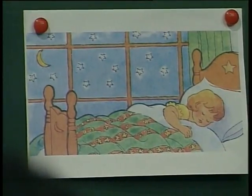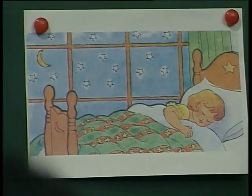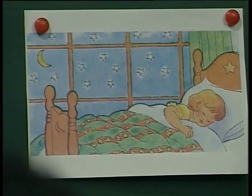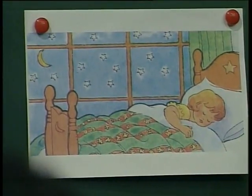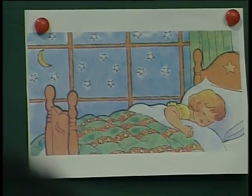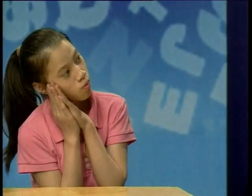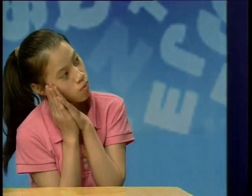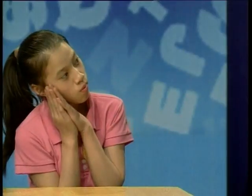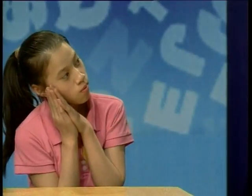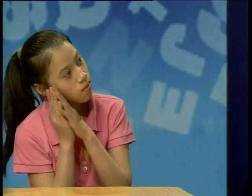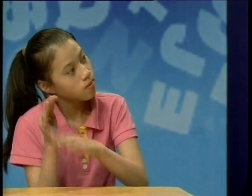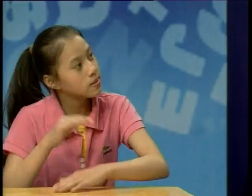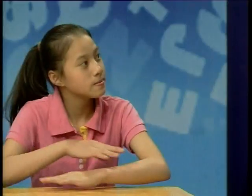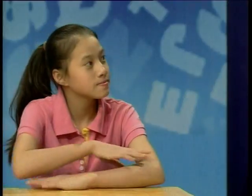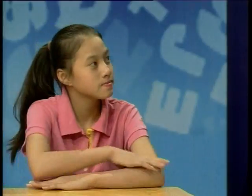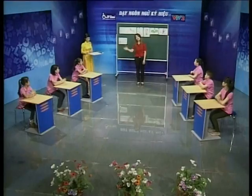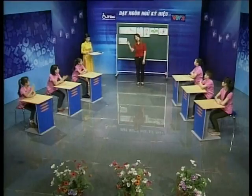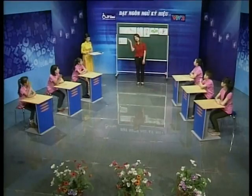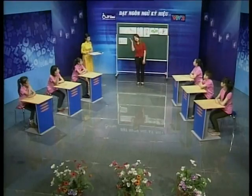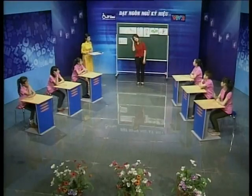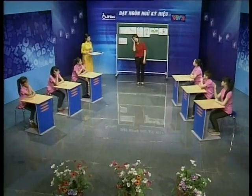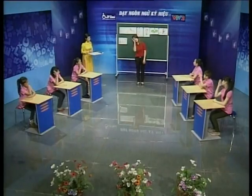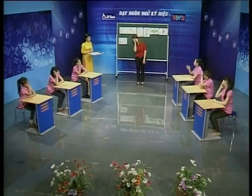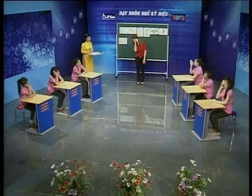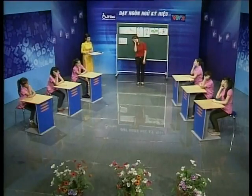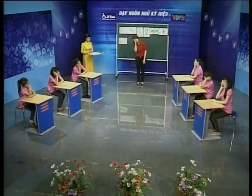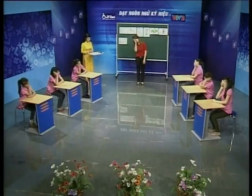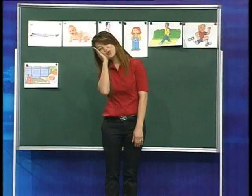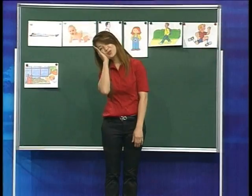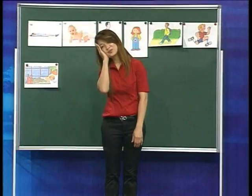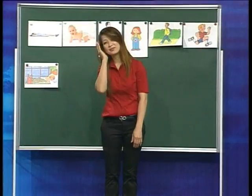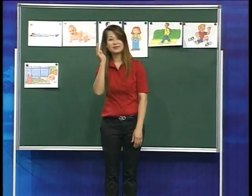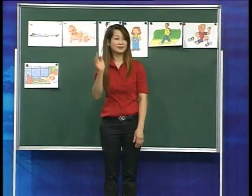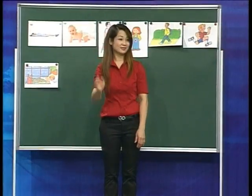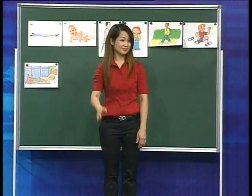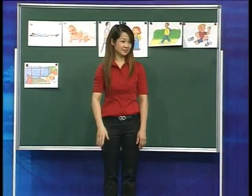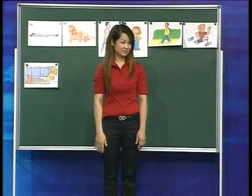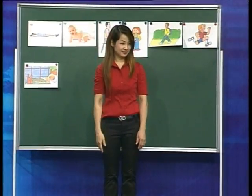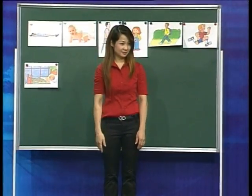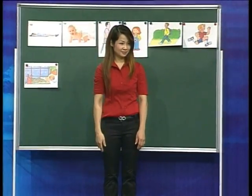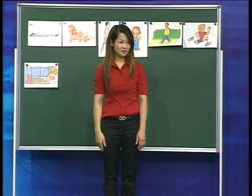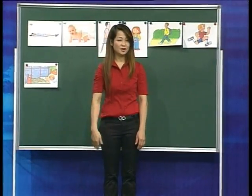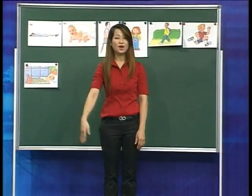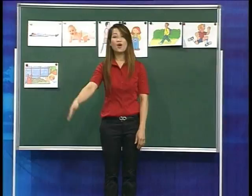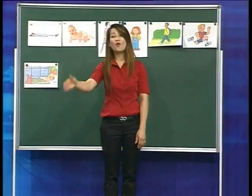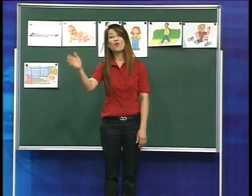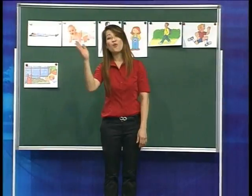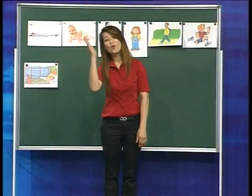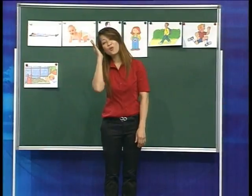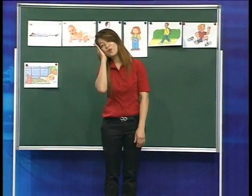Các bạn đoán là người đang ngủ Chúng ta hãy cùng học ký hiệu ngủ nhé Tay phải rưỡi thẳng Lòng bàn tay hướng sang trái Đặt tay vào